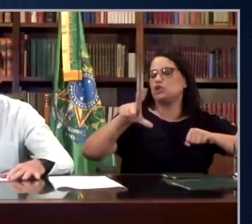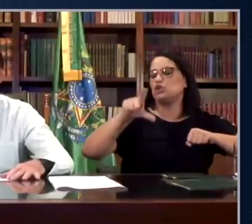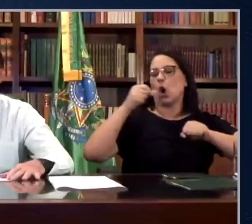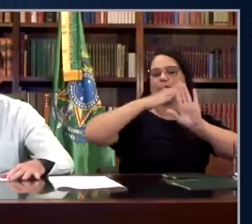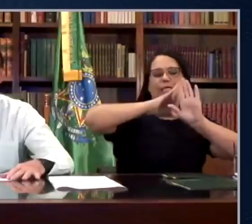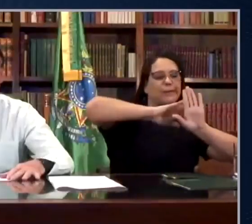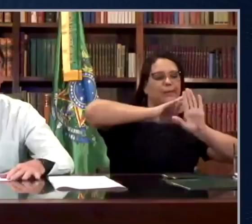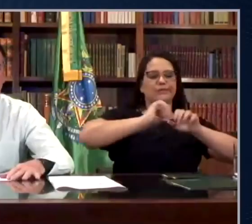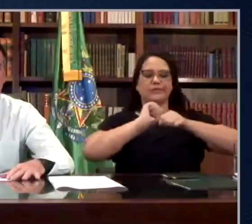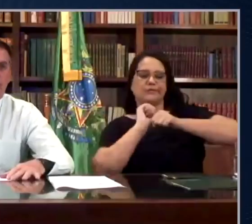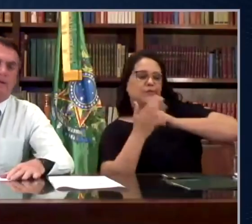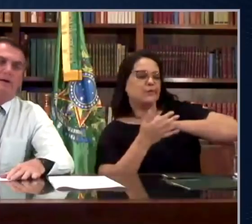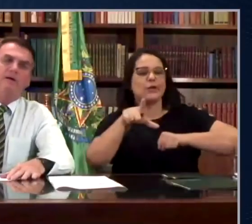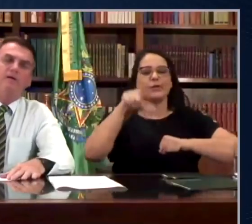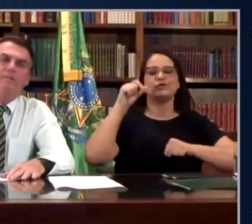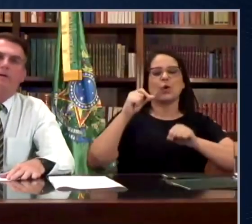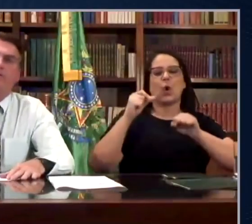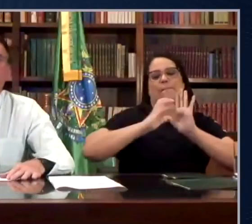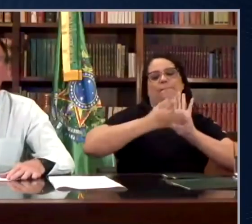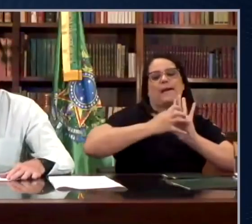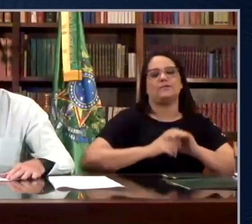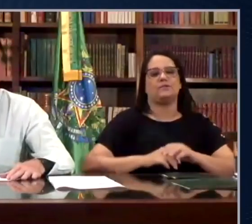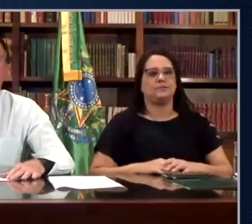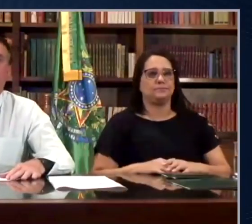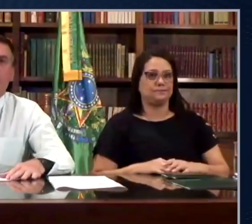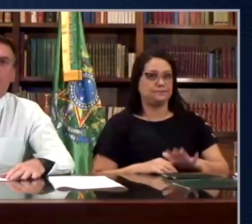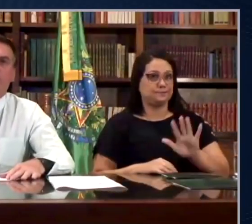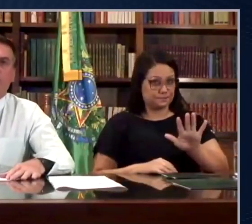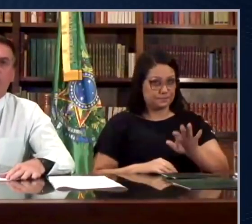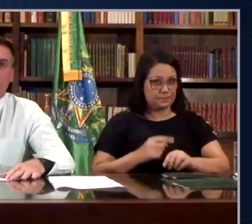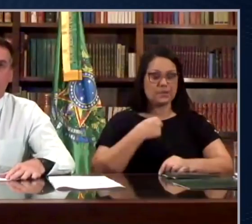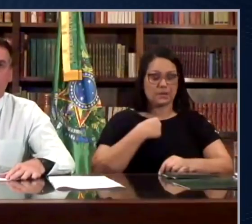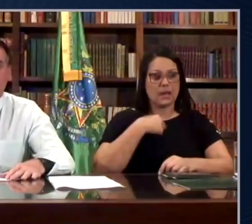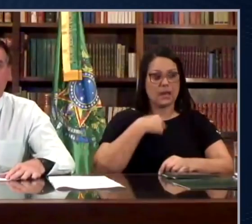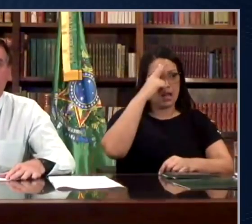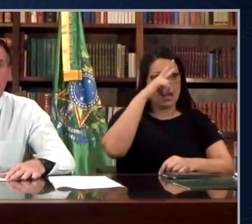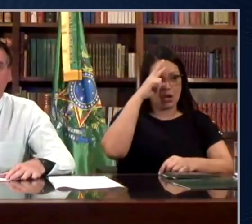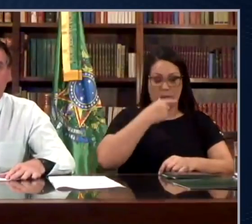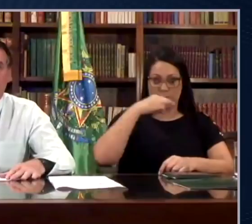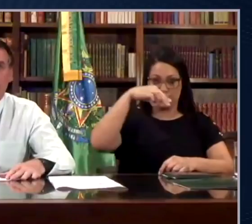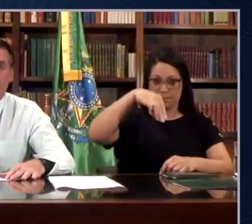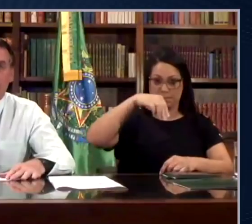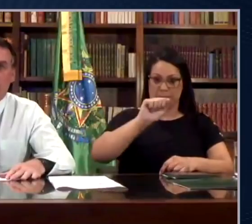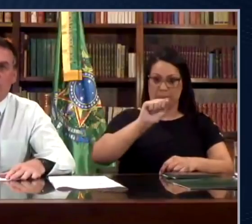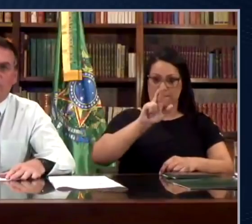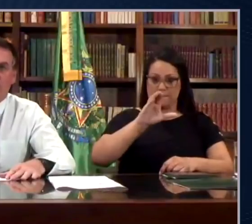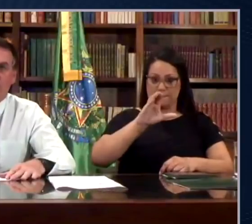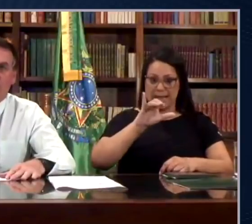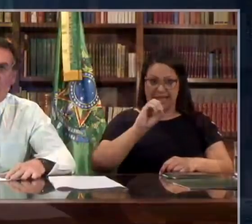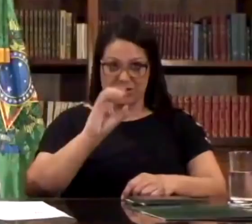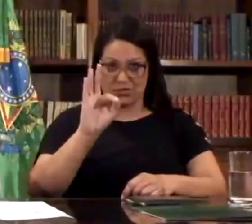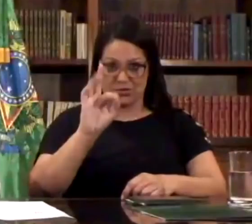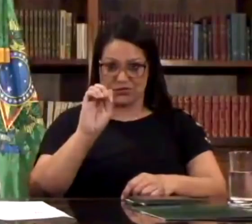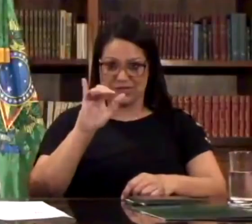dessa postagem? Olha, eu lembro aqui do Márcio França, por ocasião das eleições, num debate. Ele falou para o